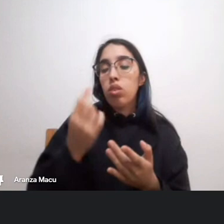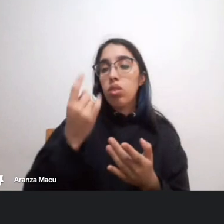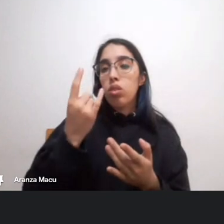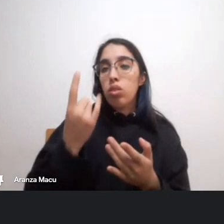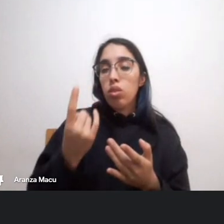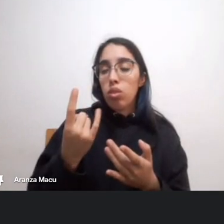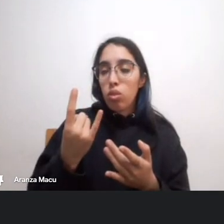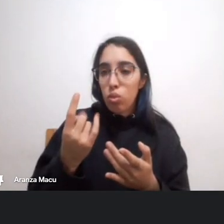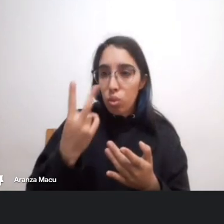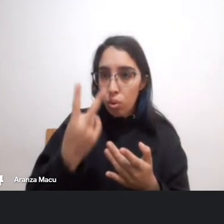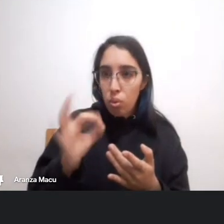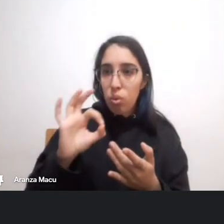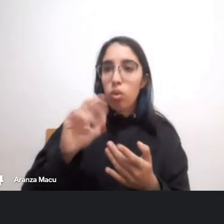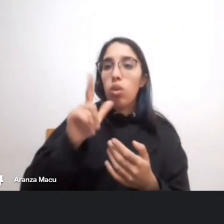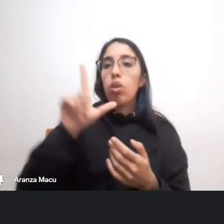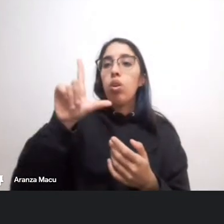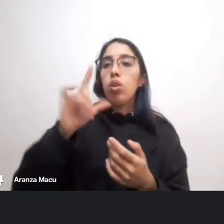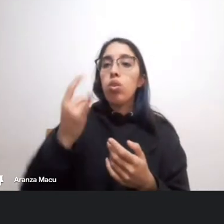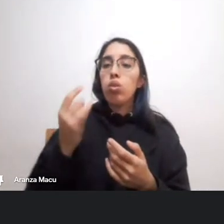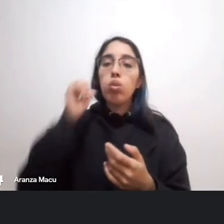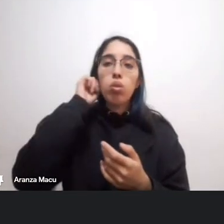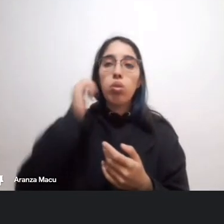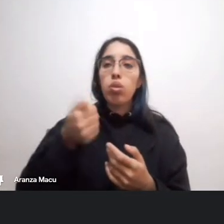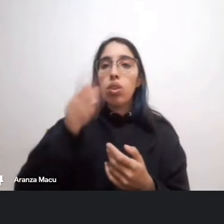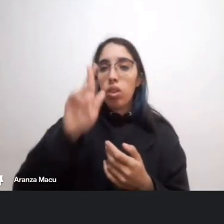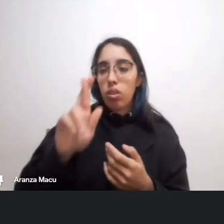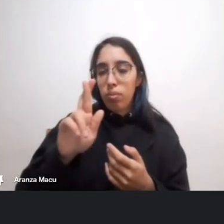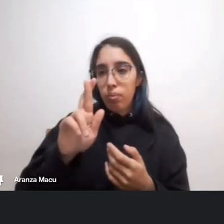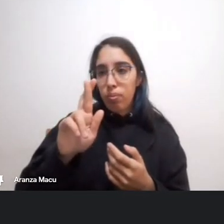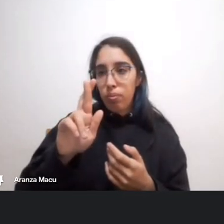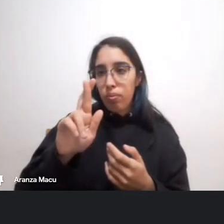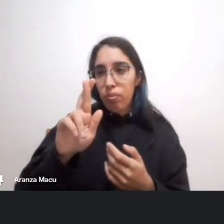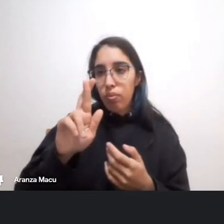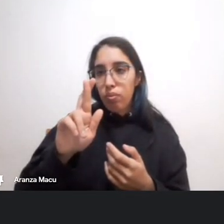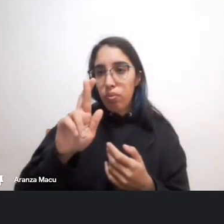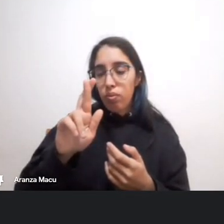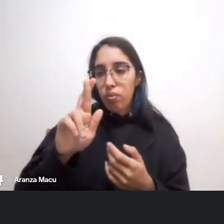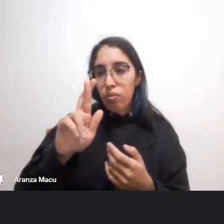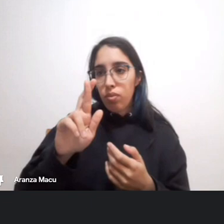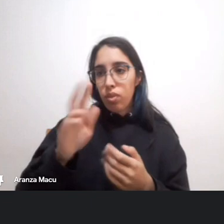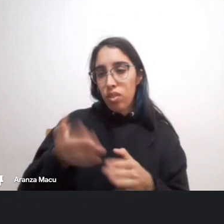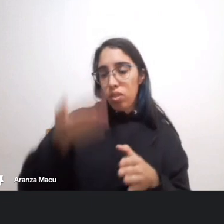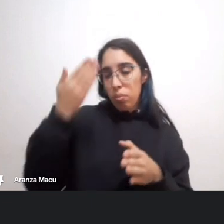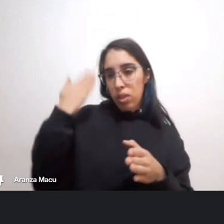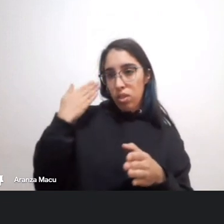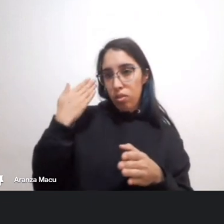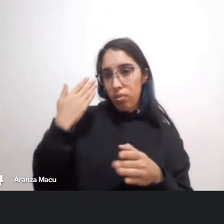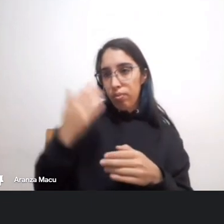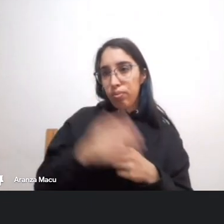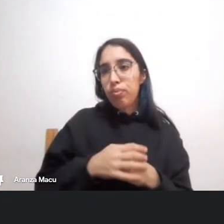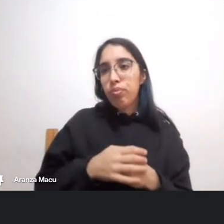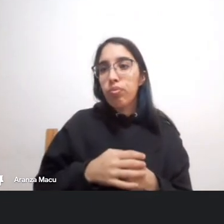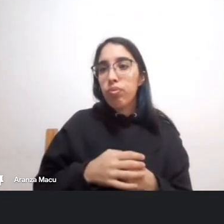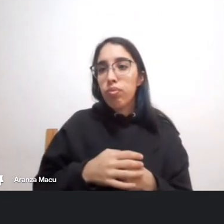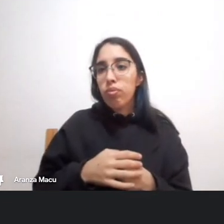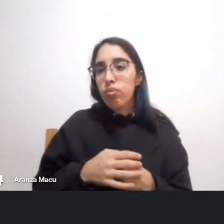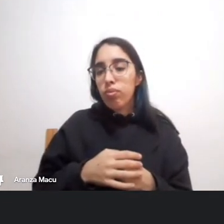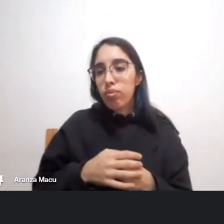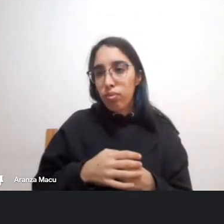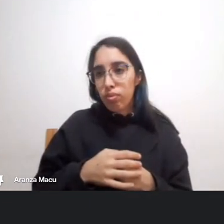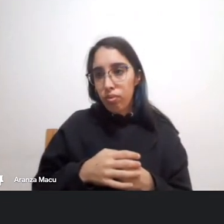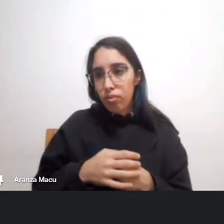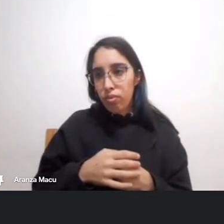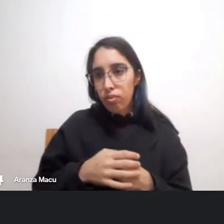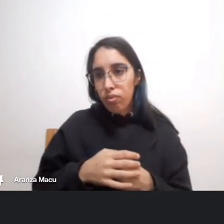lugar o tuvo lugar, en este caso, como está en pasado, es tuvo lugar, o sea, ocurrió. Sucedió. Take